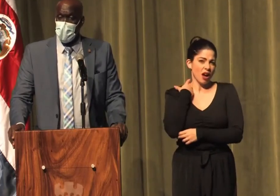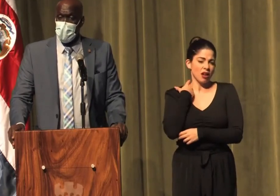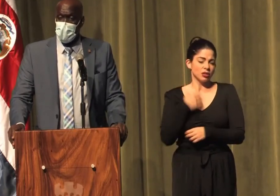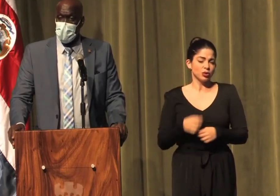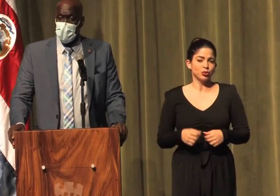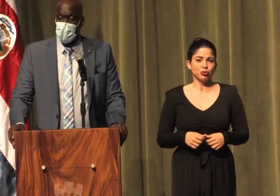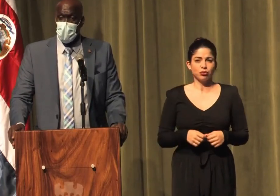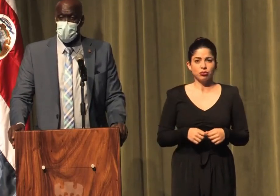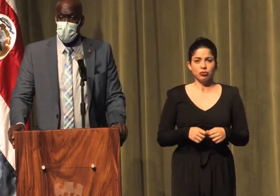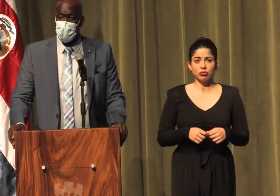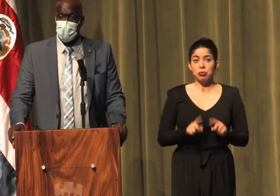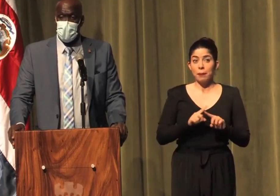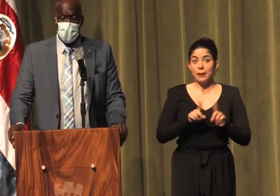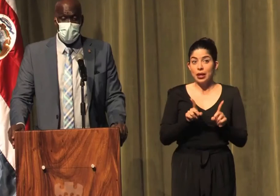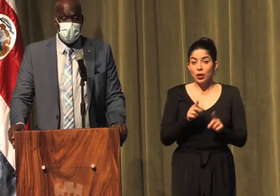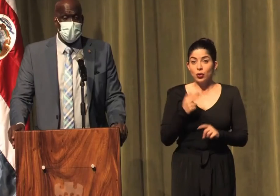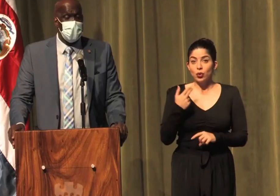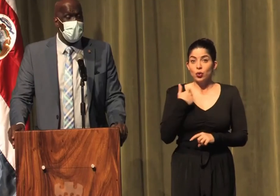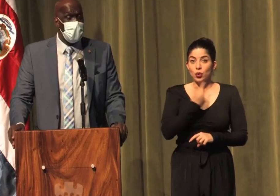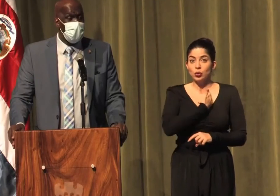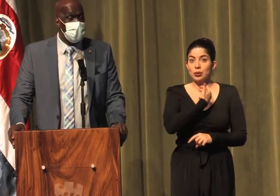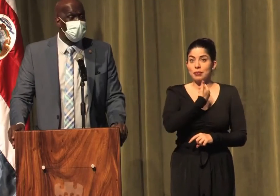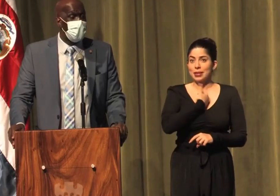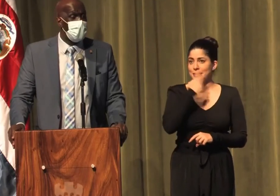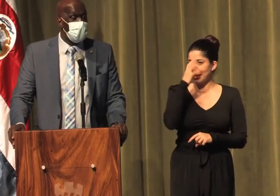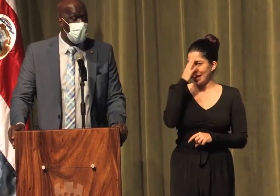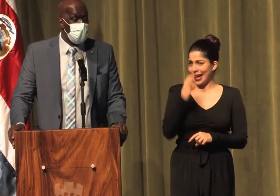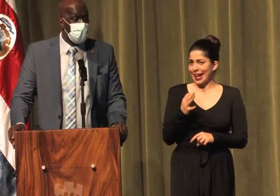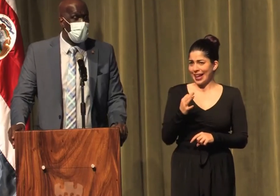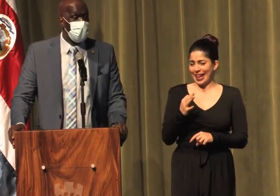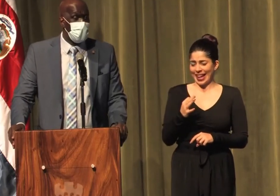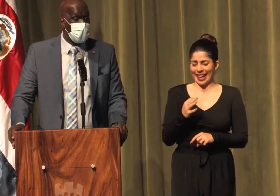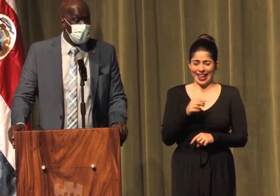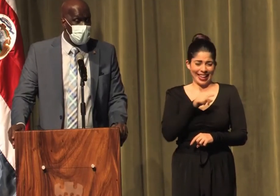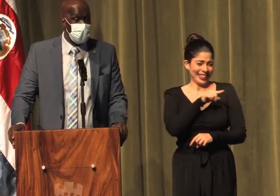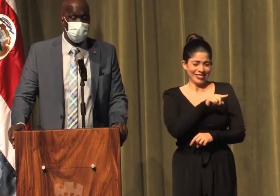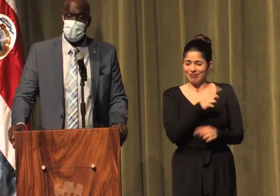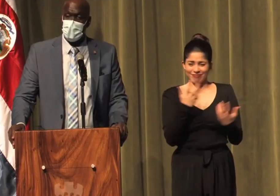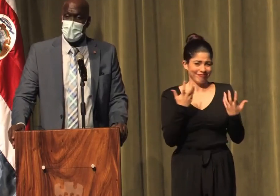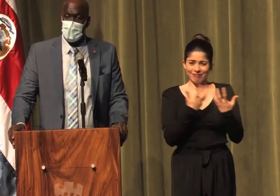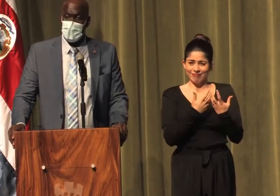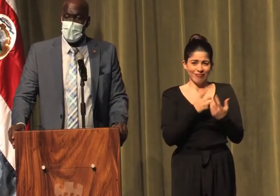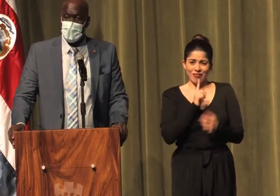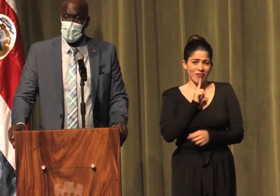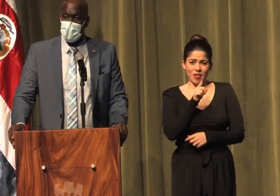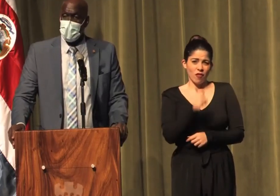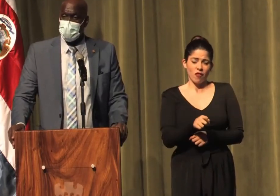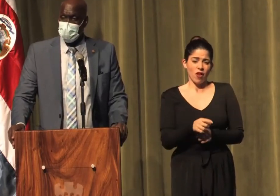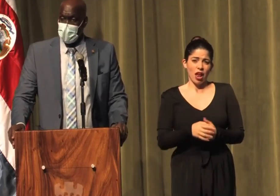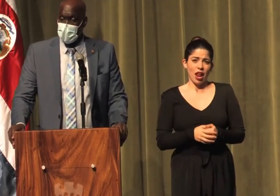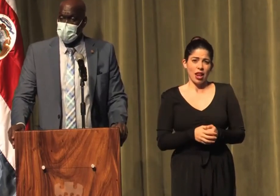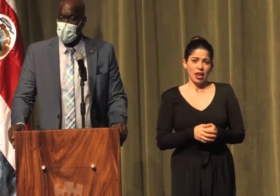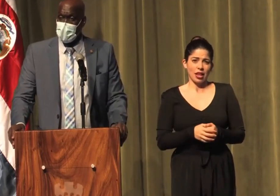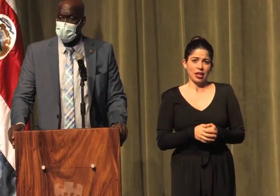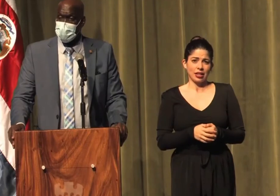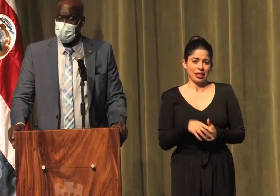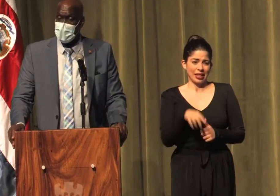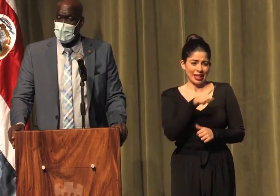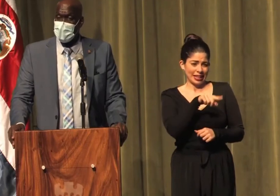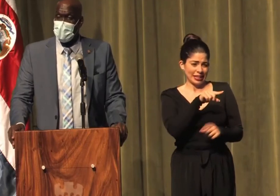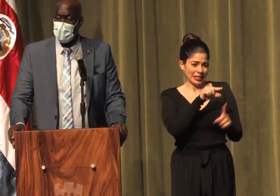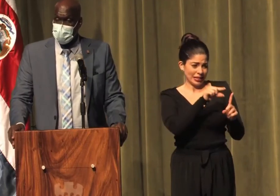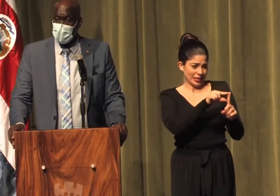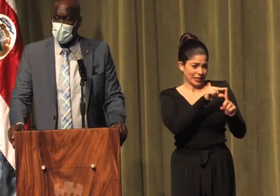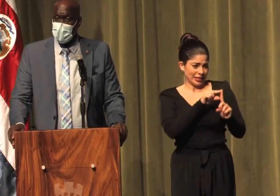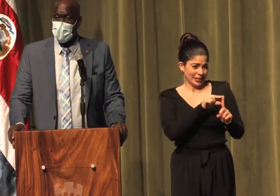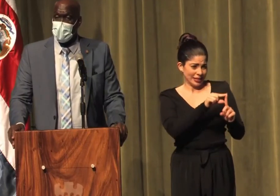Pero nosotros creemos que nada más alejado de la realidad que aseveraciones